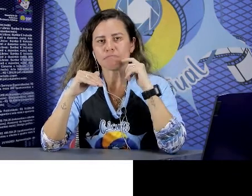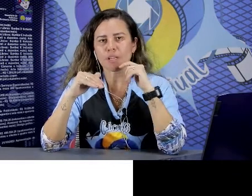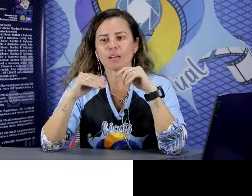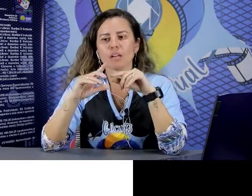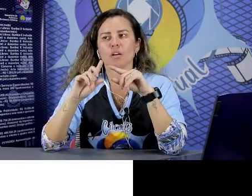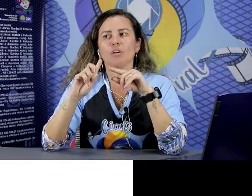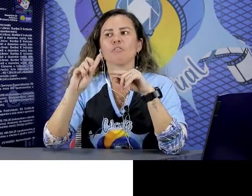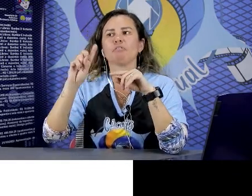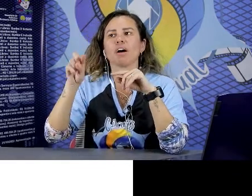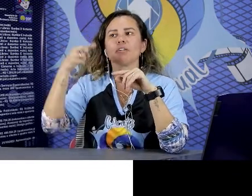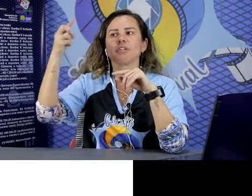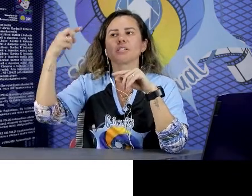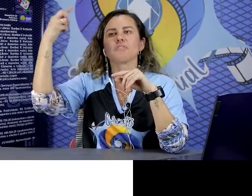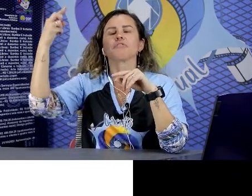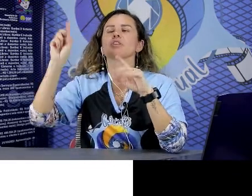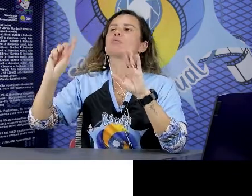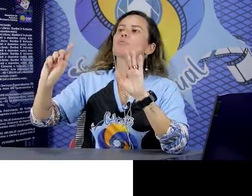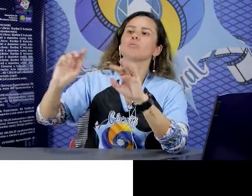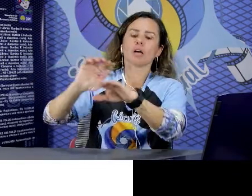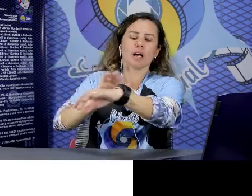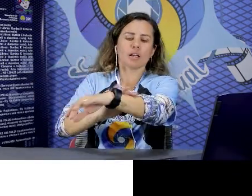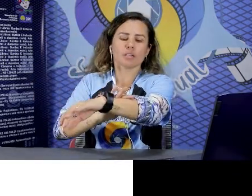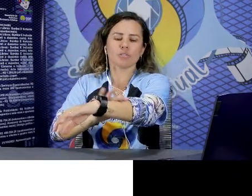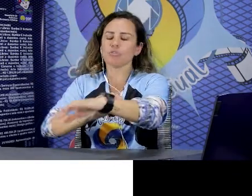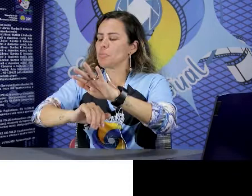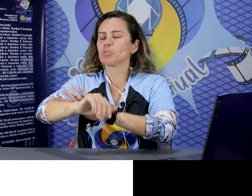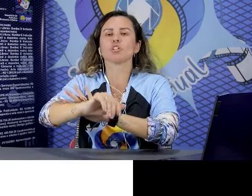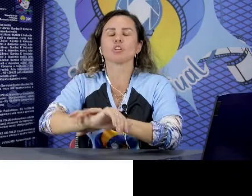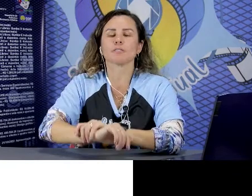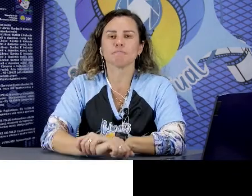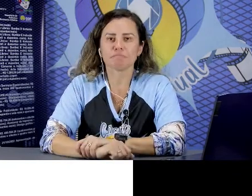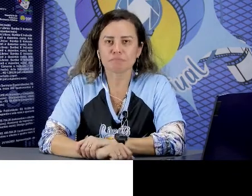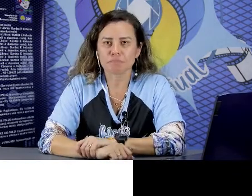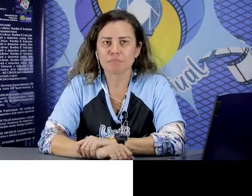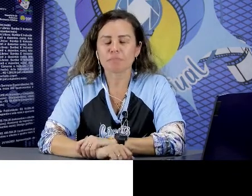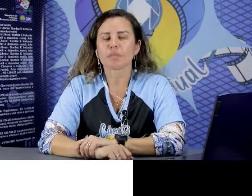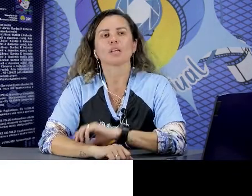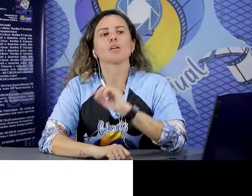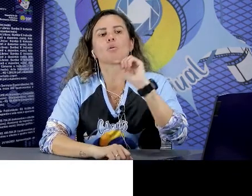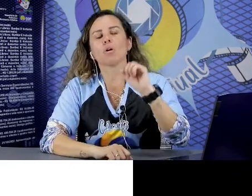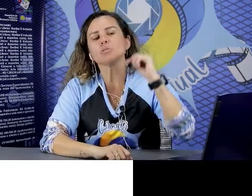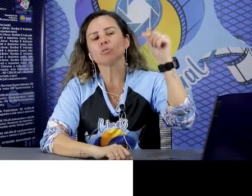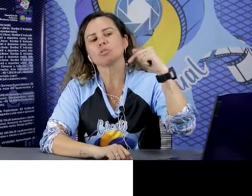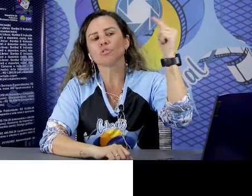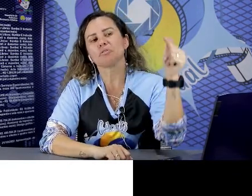né? Vai fazer frio. Ah, então eu vou me proteger. Quando eu sentir